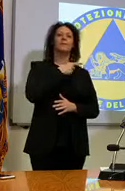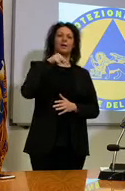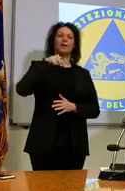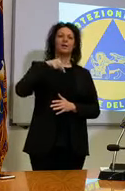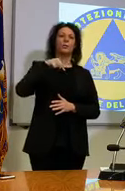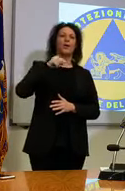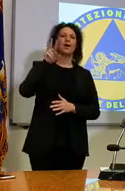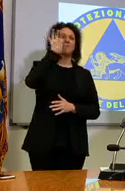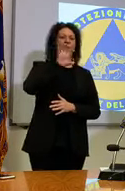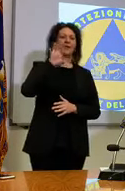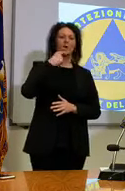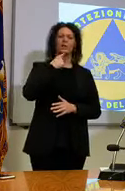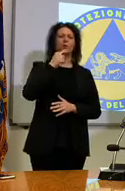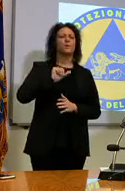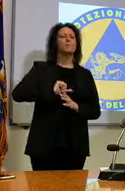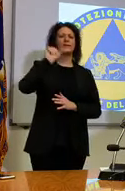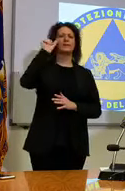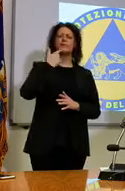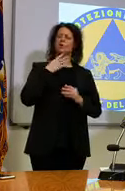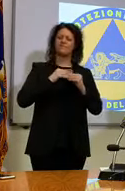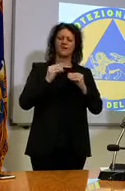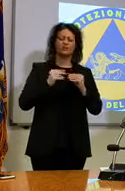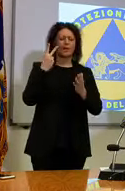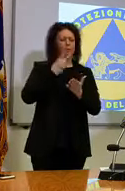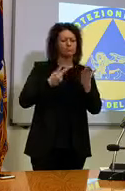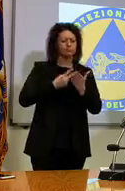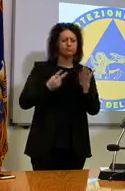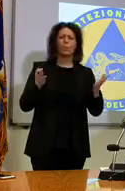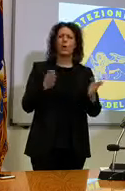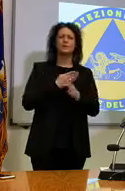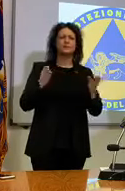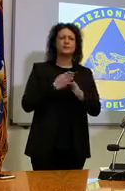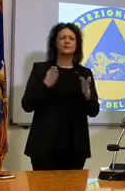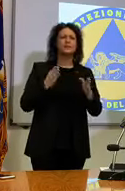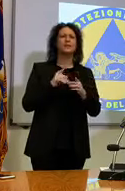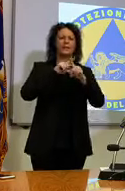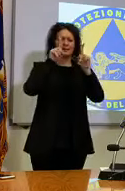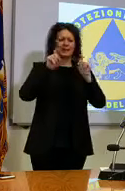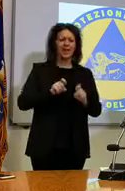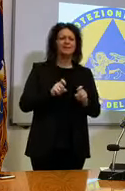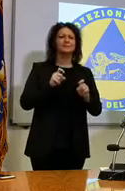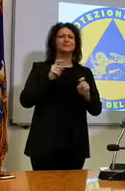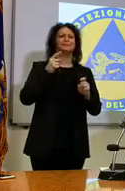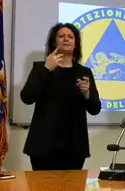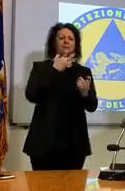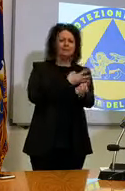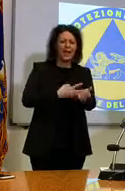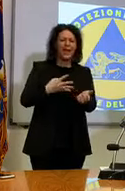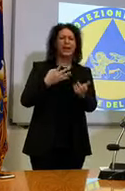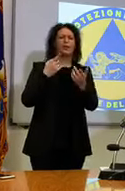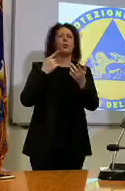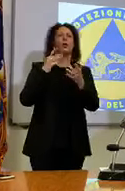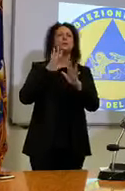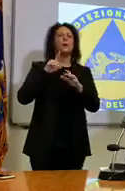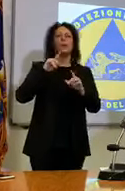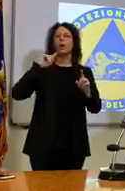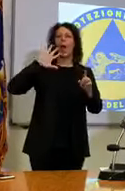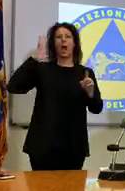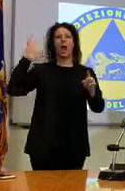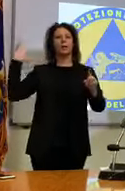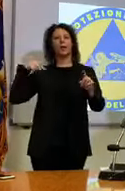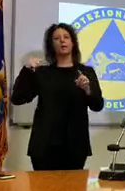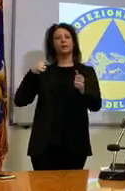test di tutti i tipi, kit, serologico, e alla fine tutti vanno dietro di voi adesso, quindi io prima perché sul